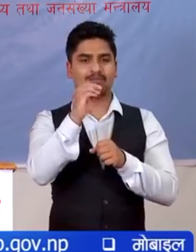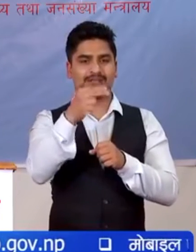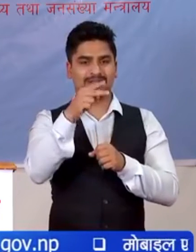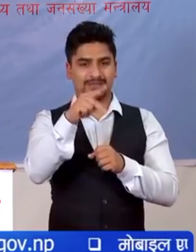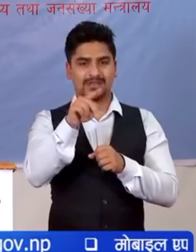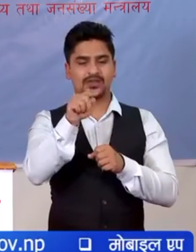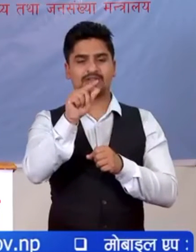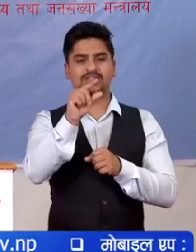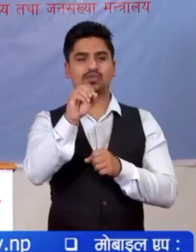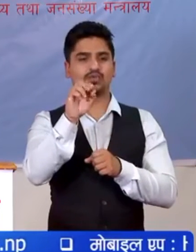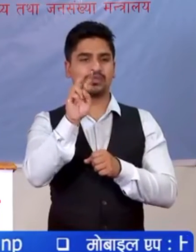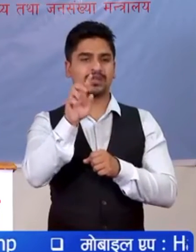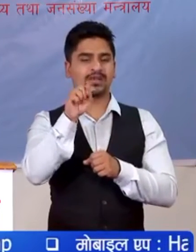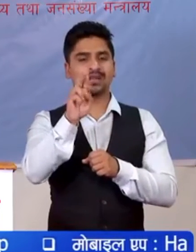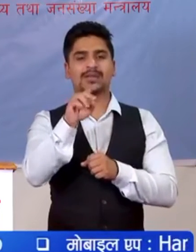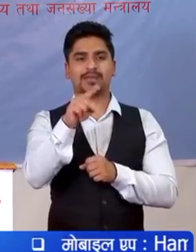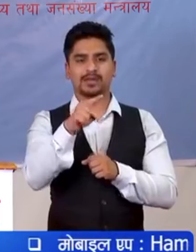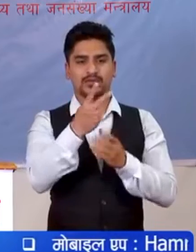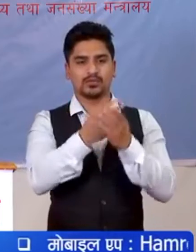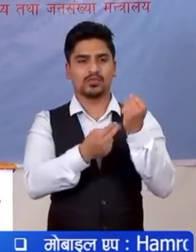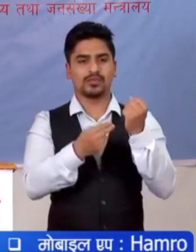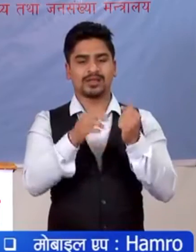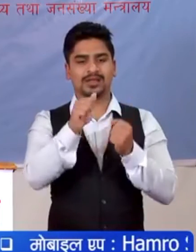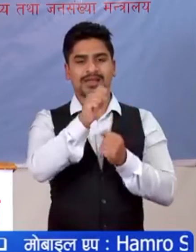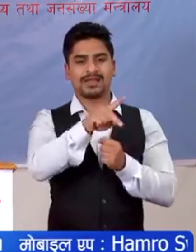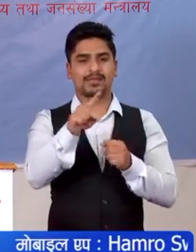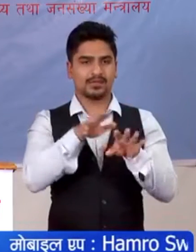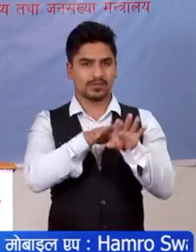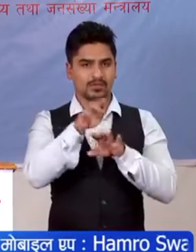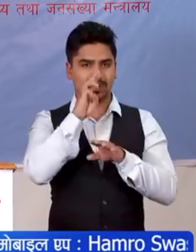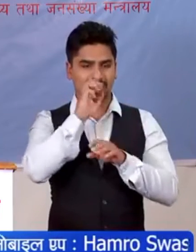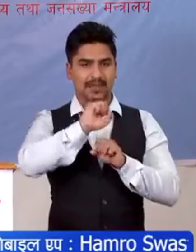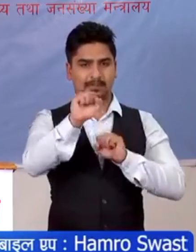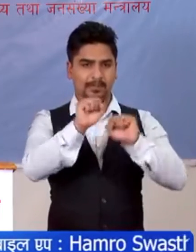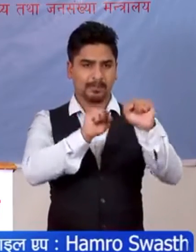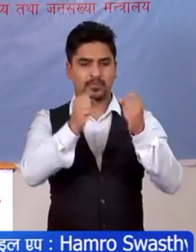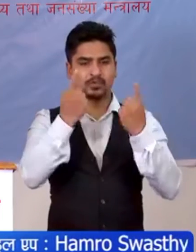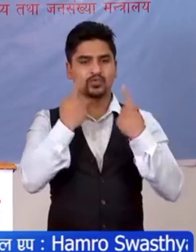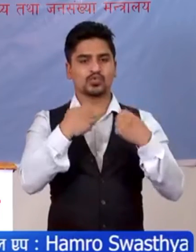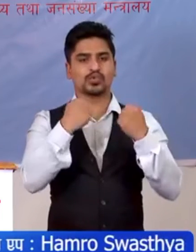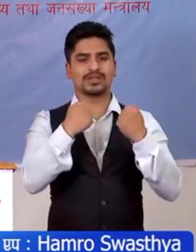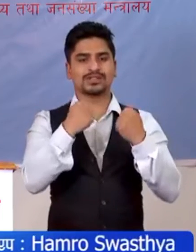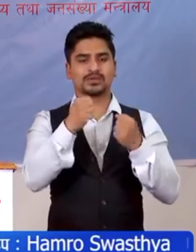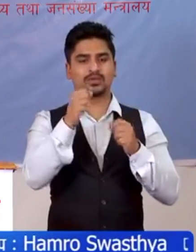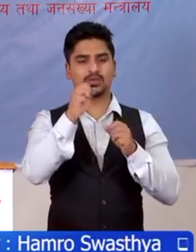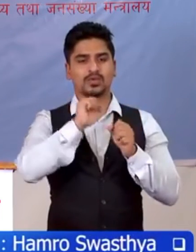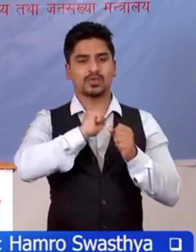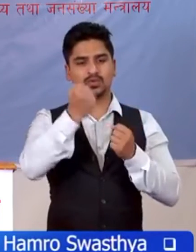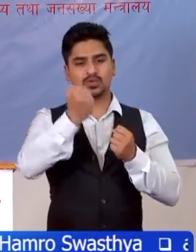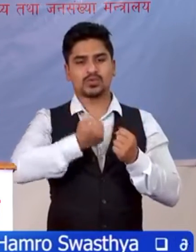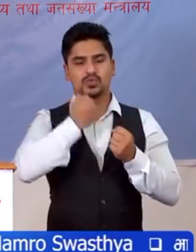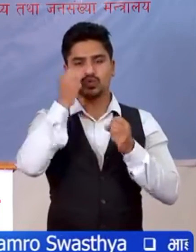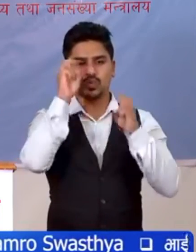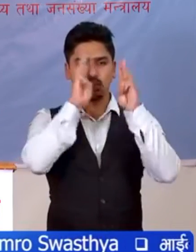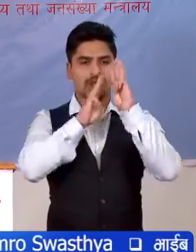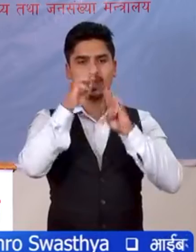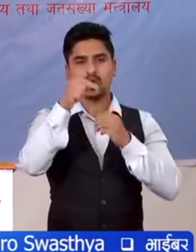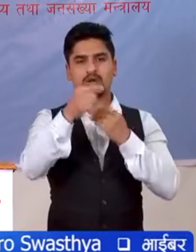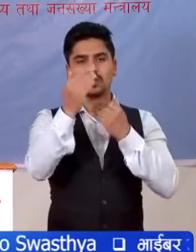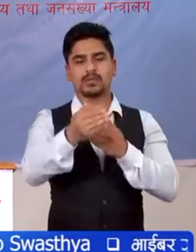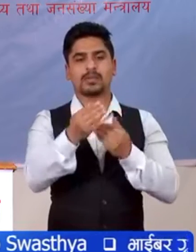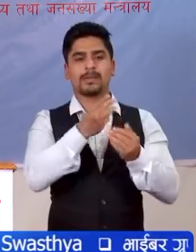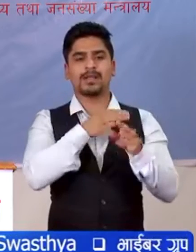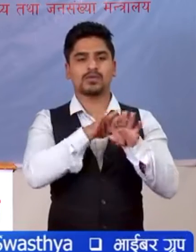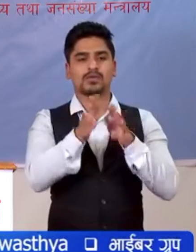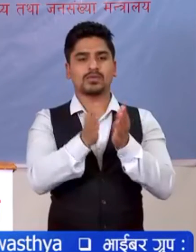MOSP COVID-19.MOSP.GOV.NP। यो 2 वटा एप्लिकेसनहरूमा आफ्नो स्वास्थ्यको स्व मूल्याङ्कन गर्नेको हालसम्मको